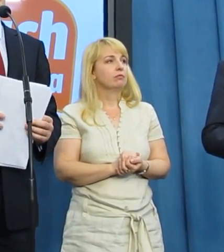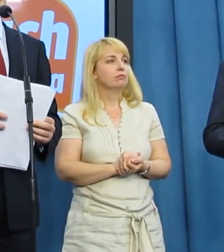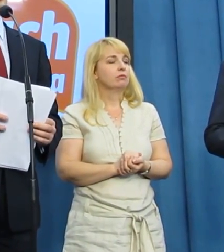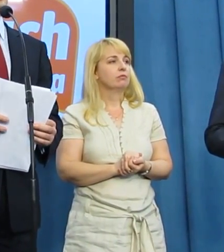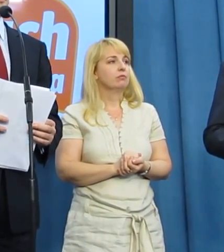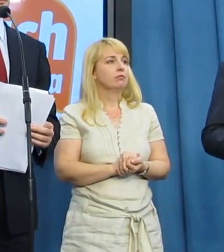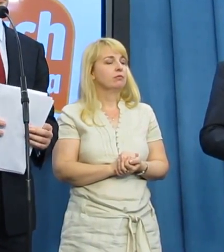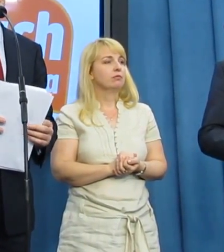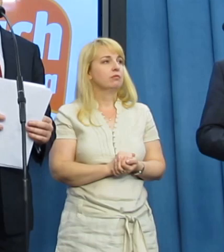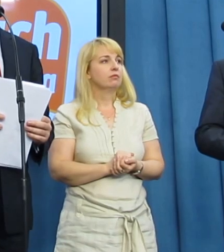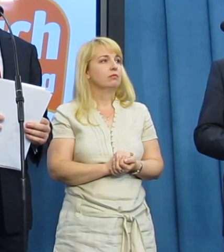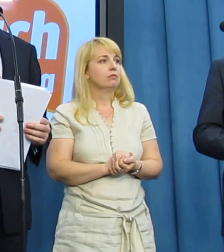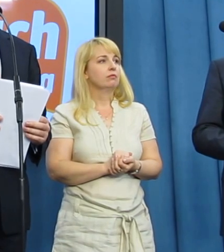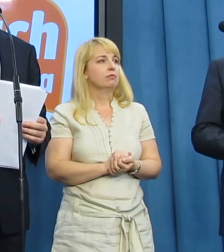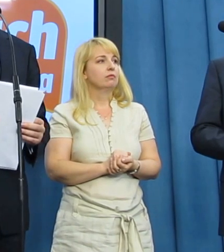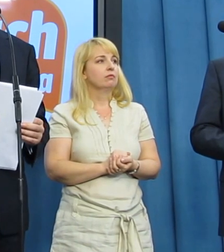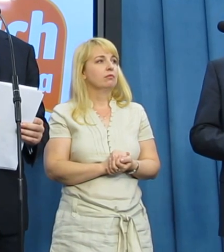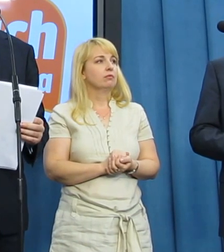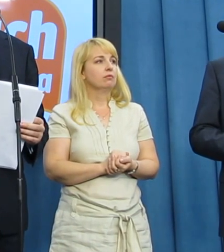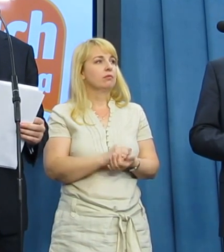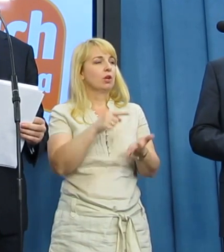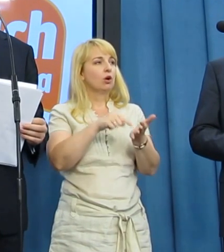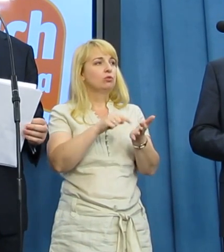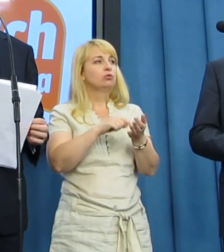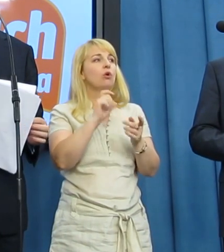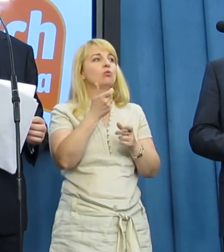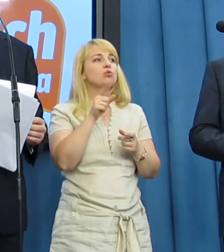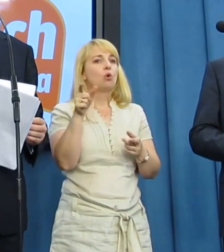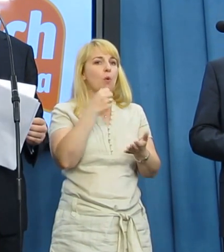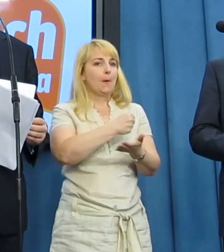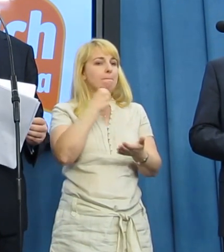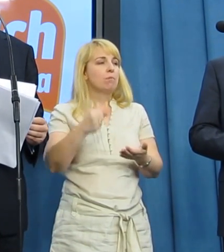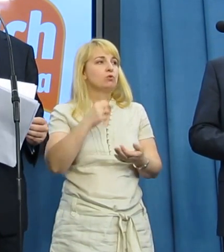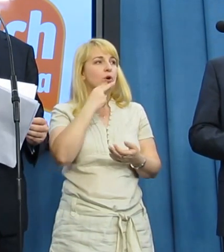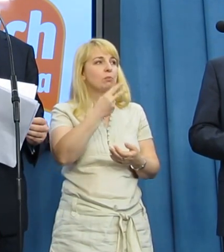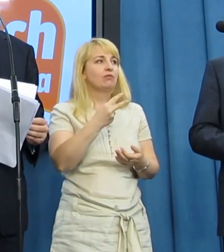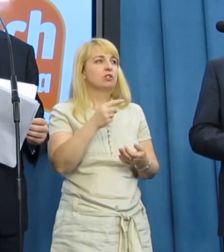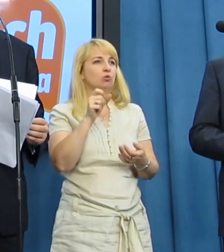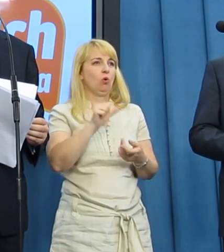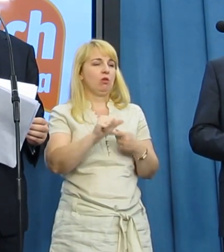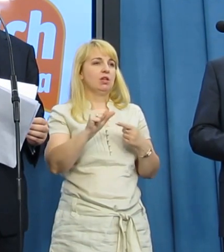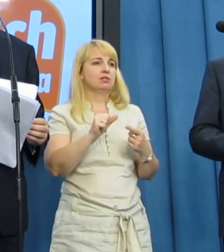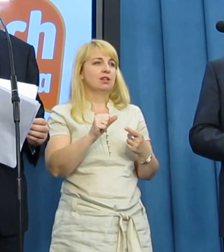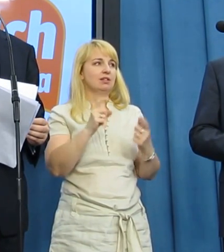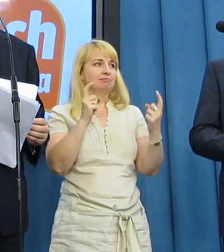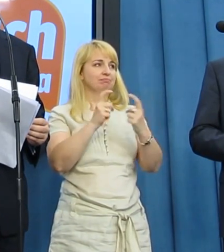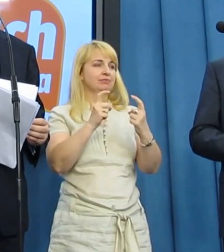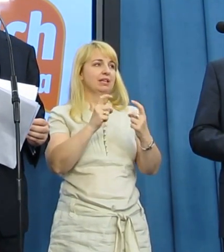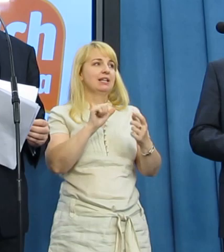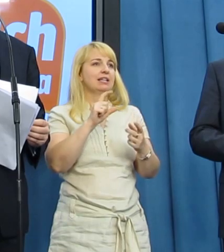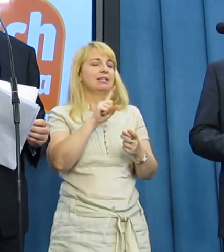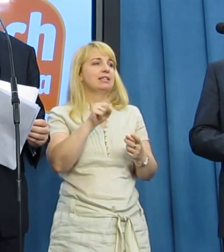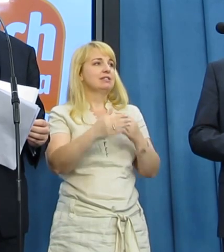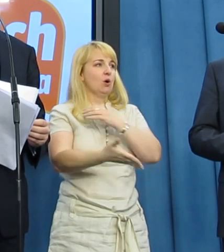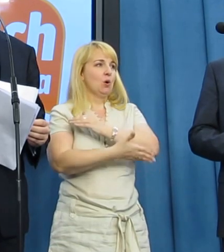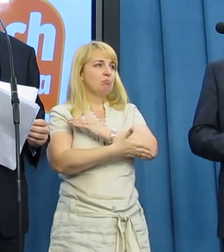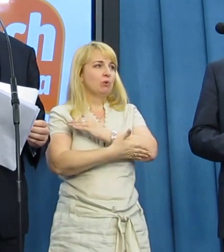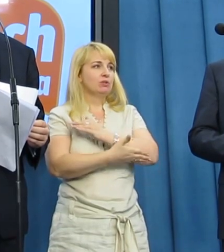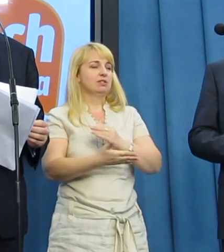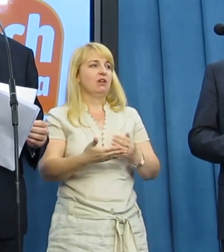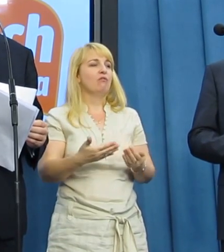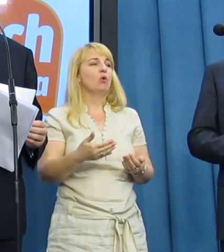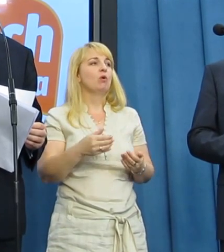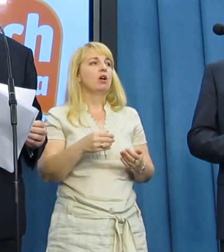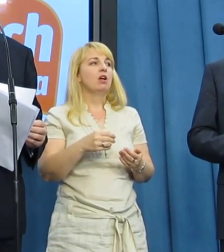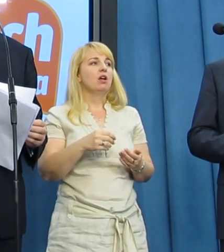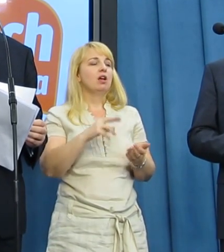Andrzej Kucyk, Media Elektroniczne. Ale to, co Pan poseł powiedział, to stoi w sprzeczności z podstawową